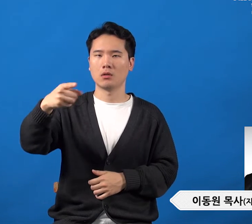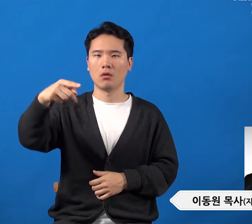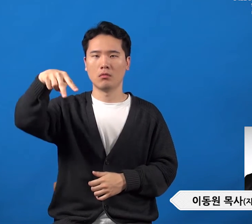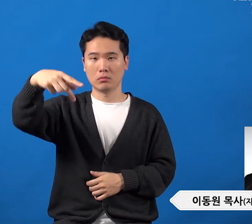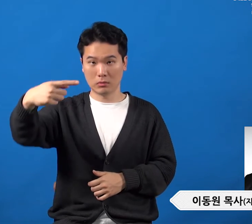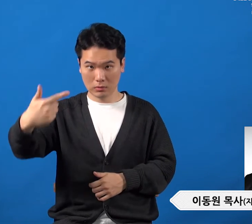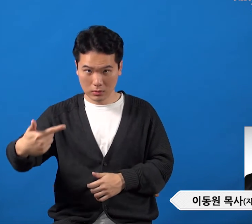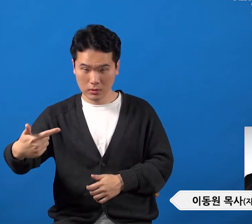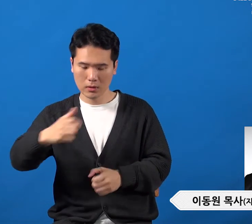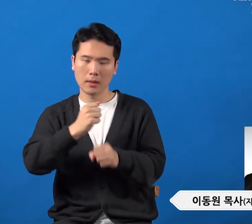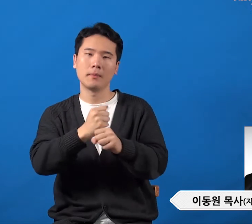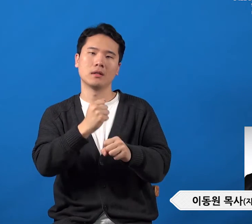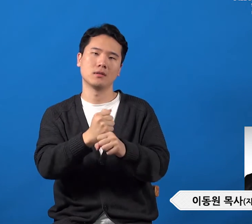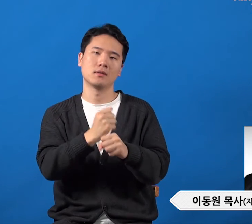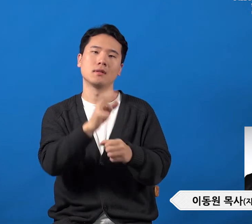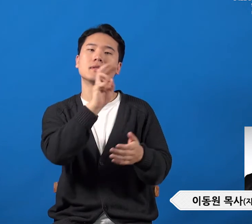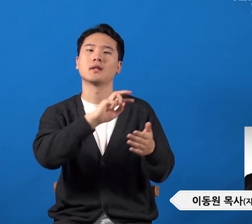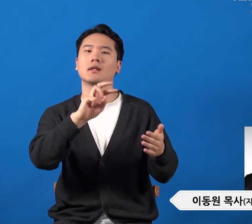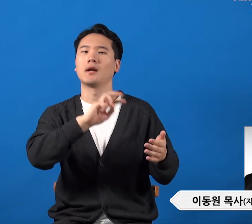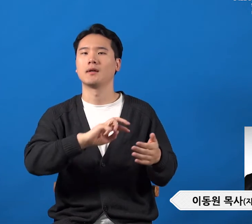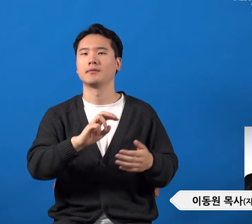만든 찬양입니다.